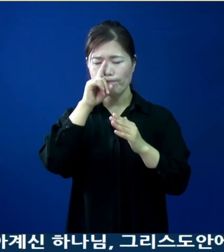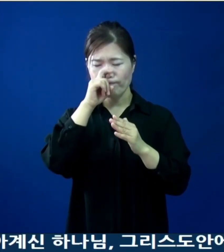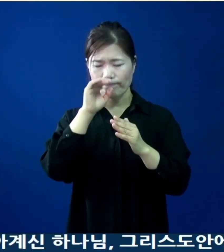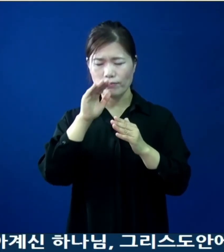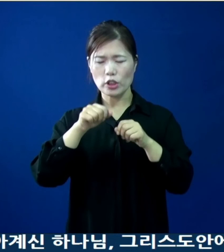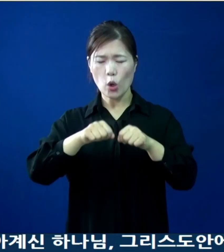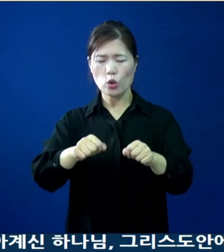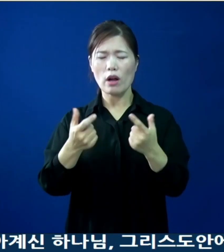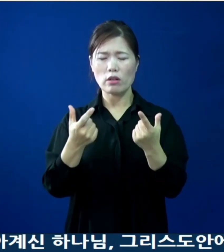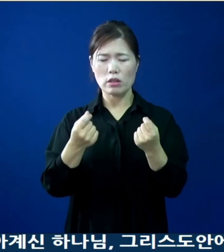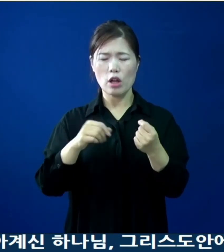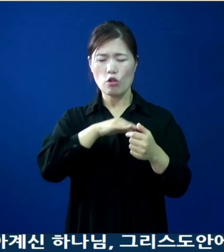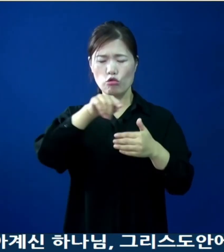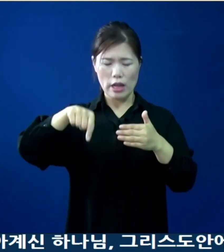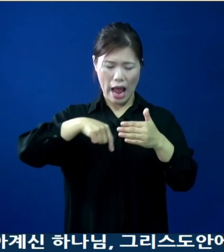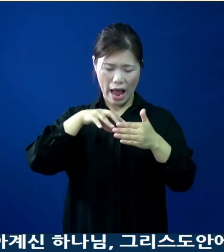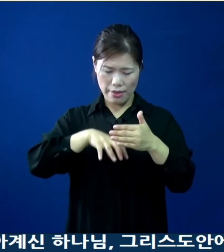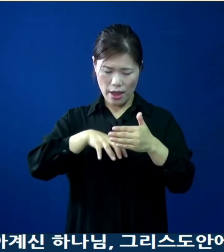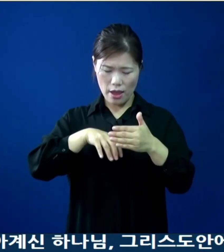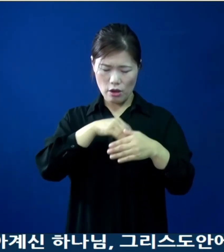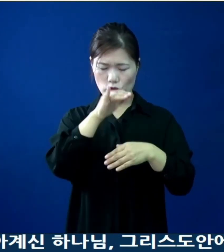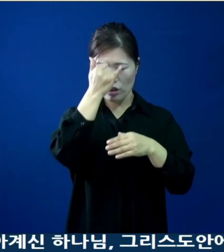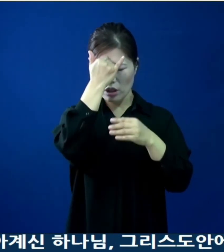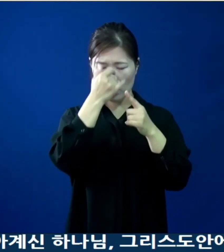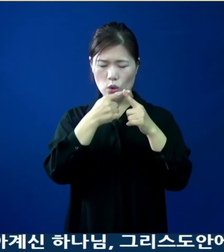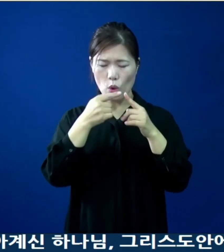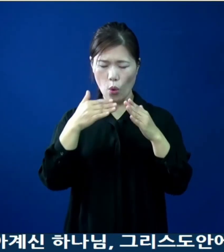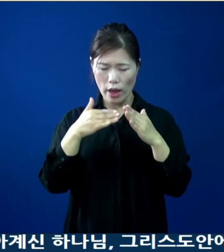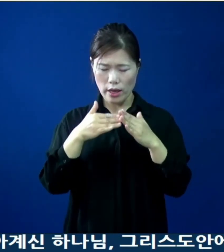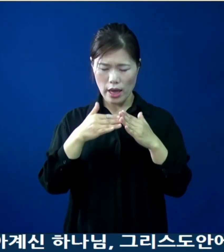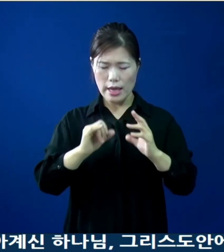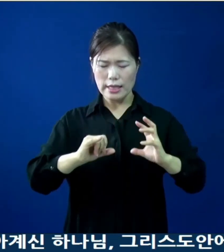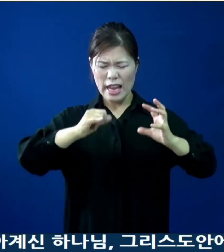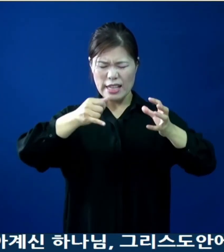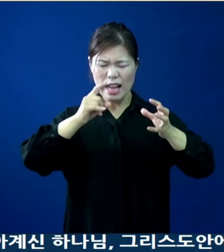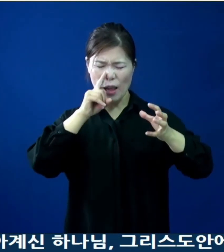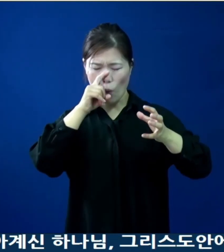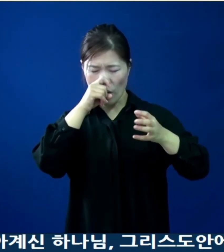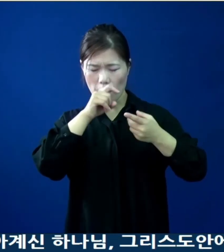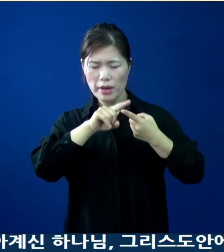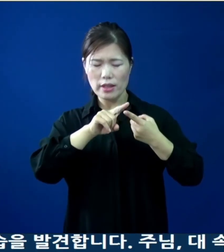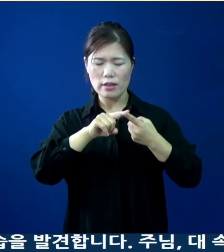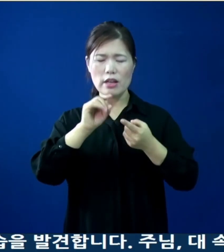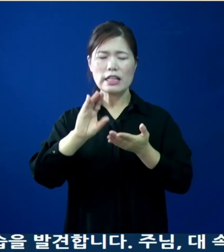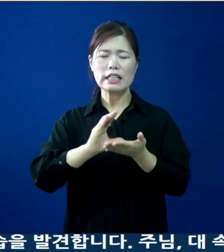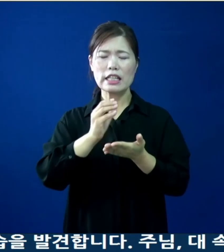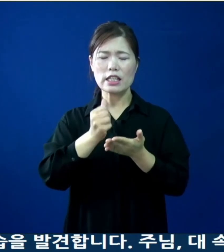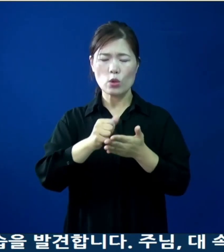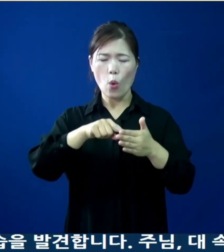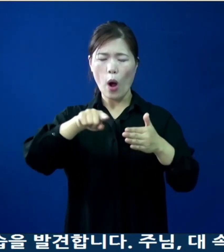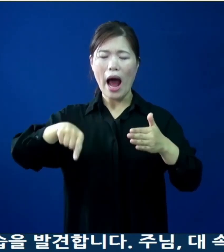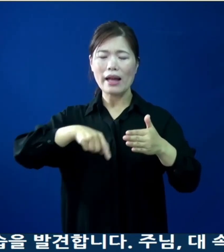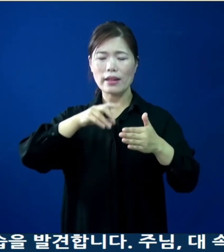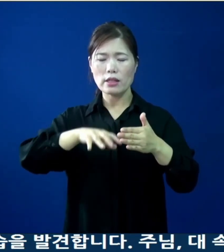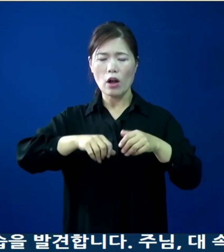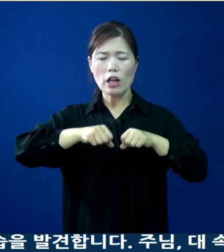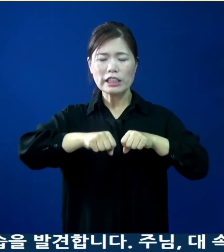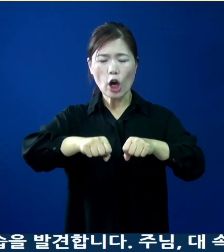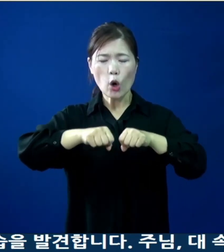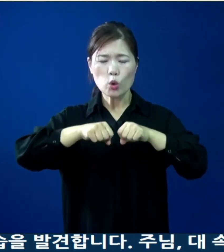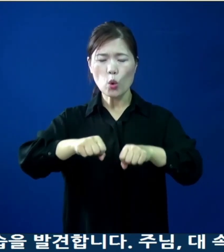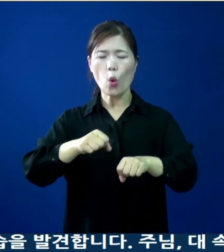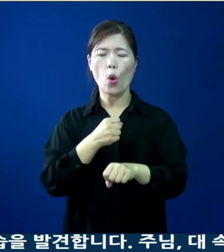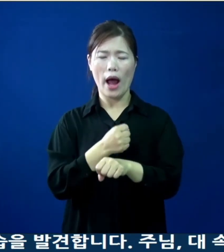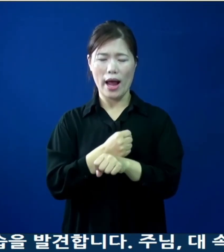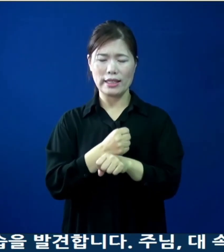우리의 내면에 또 우리의 교회에 세상에 있는 오염들을 그리스도 안에서 청소해 나가는 의미